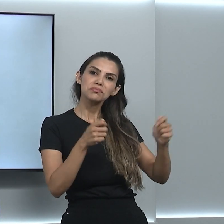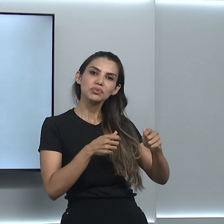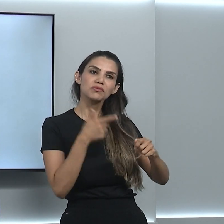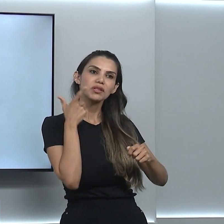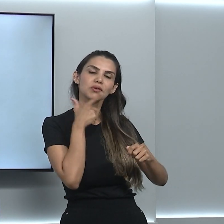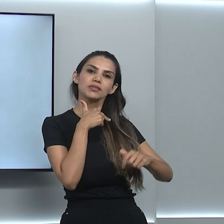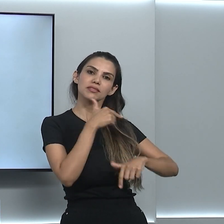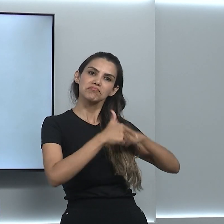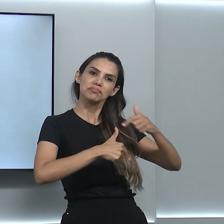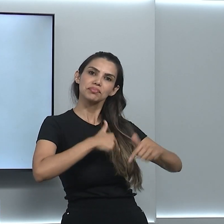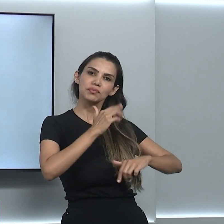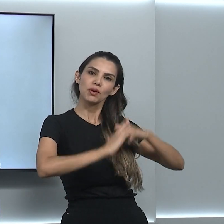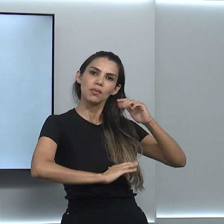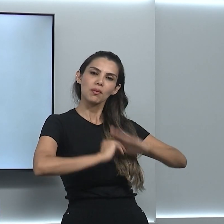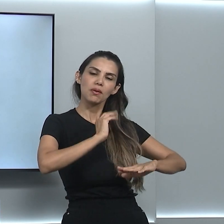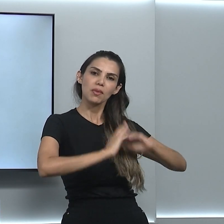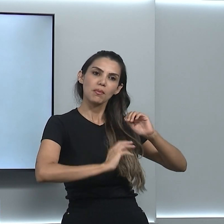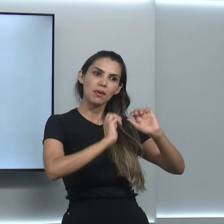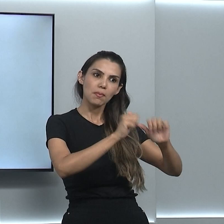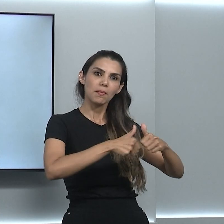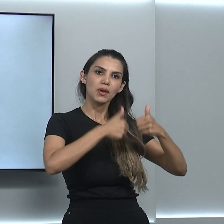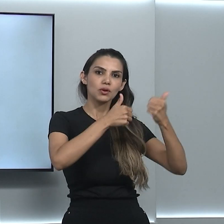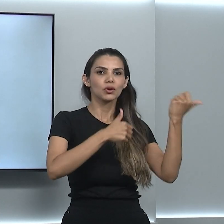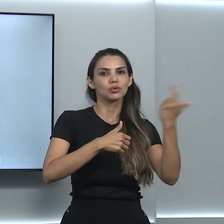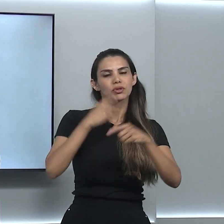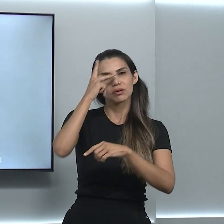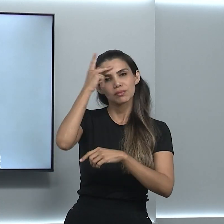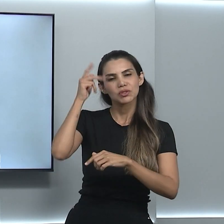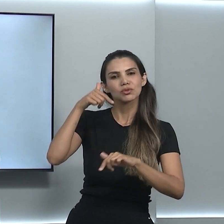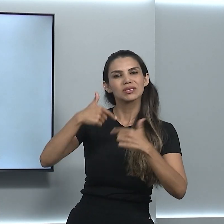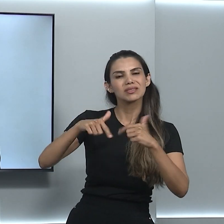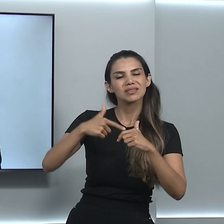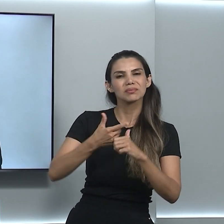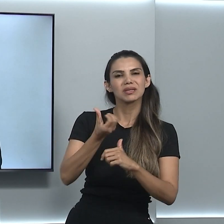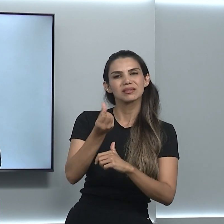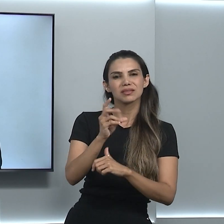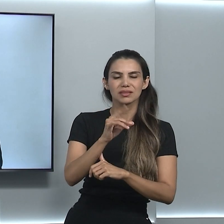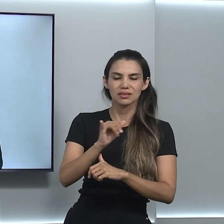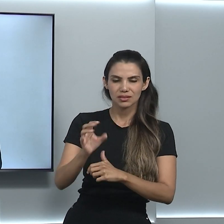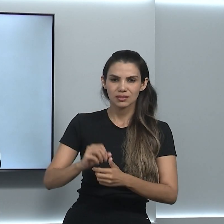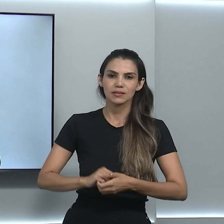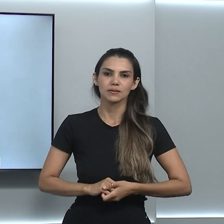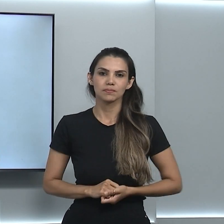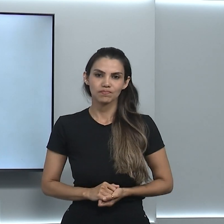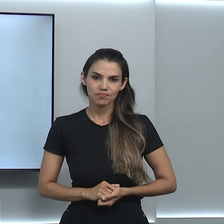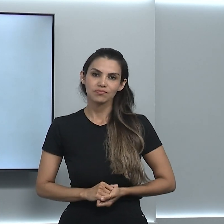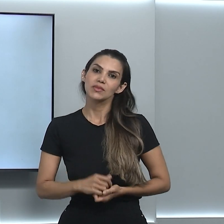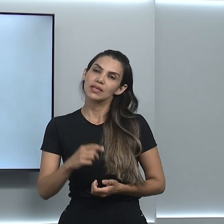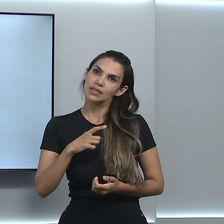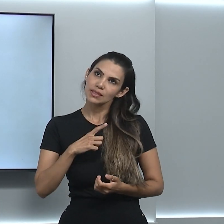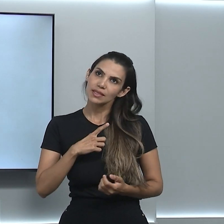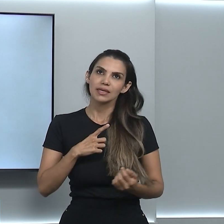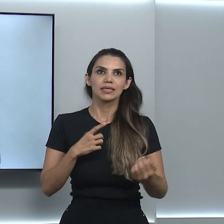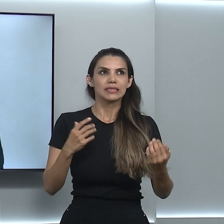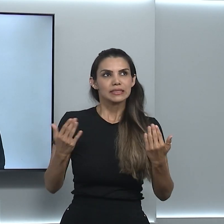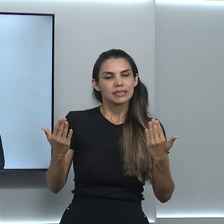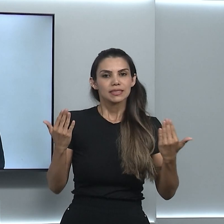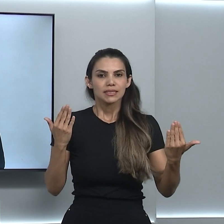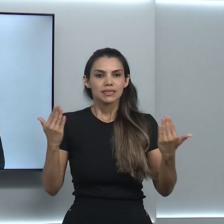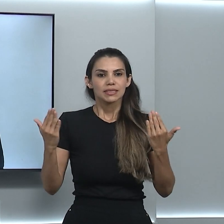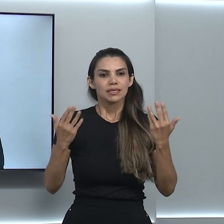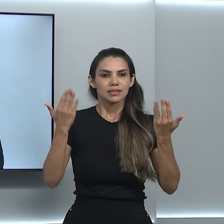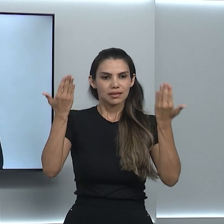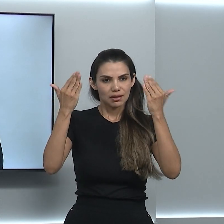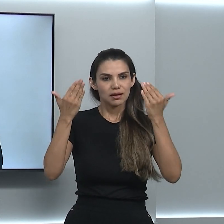ser mais produtivo que um trabalhador que trabalha 6 dias e descansa 1. Então a gente tem esse outro lado da moeda, que é o